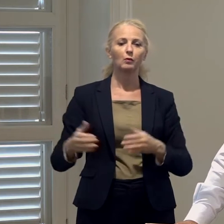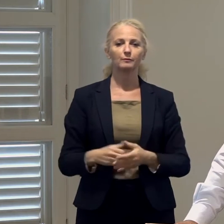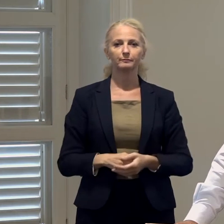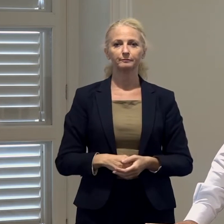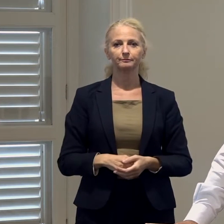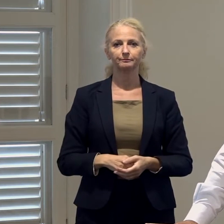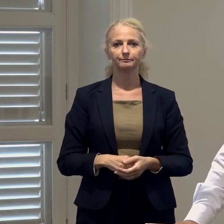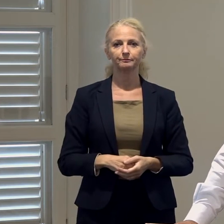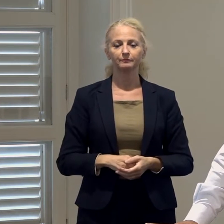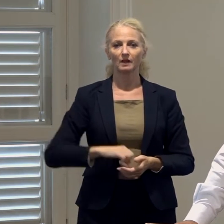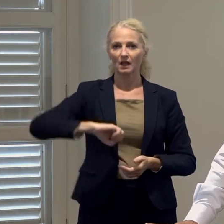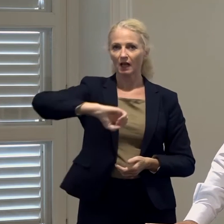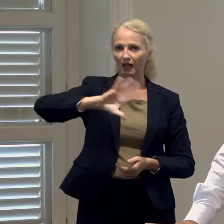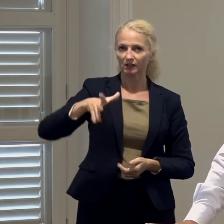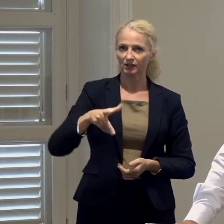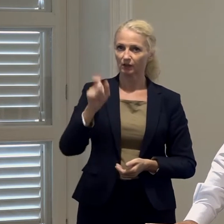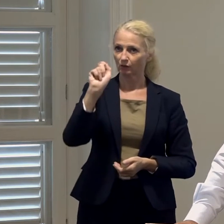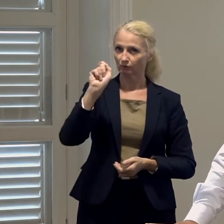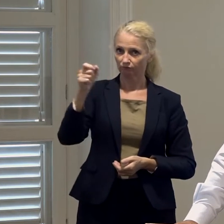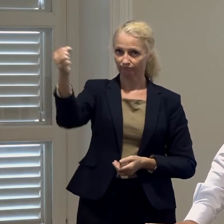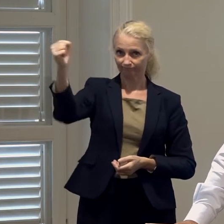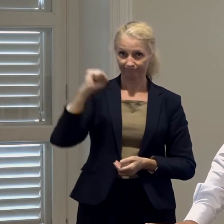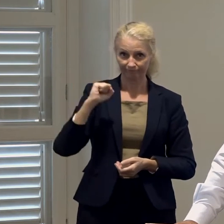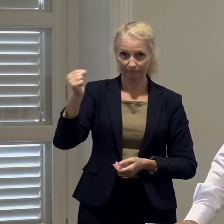Casino's moeten om 12 uur 's avonds dicht.